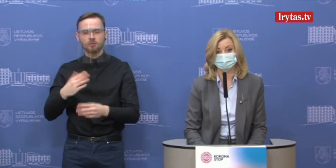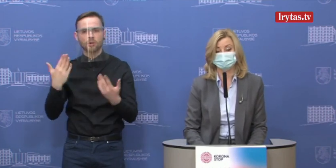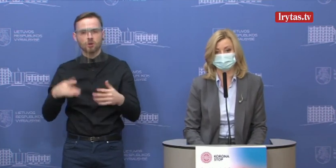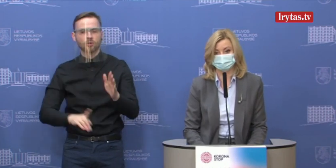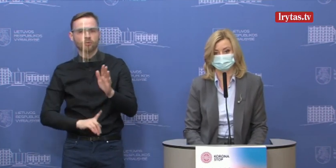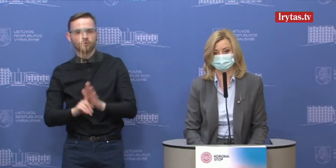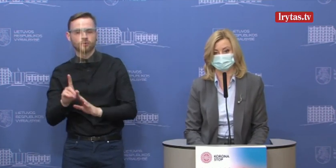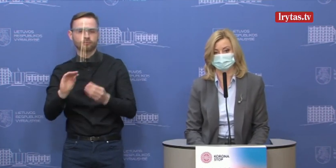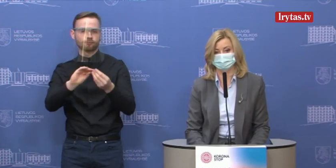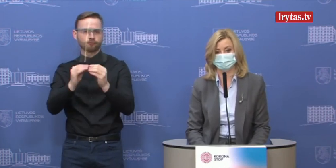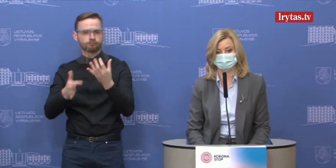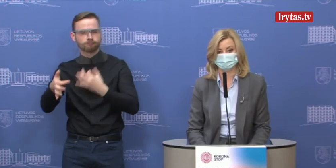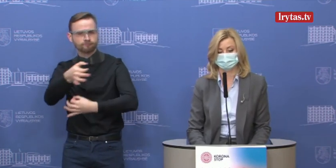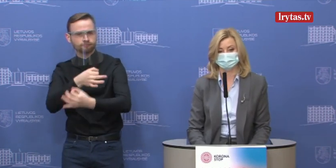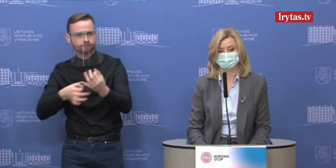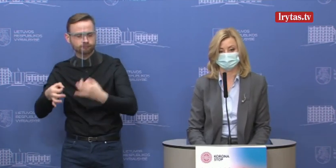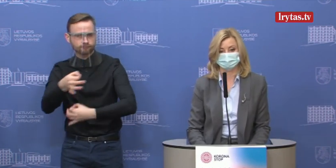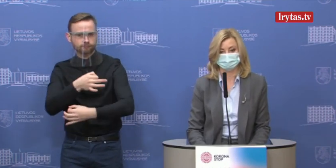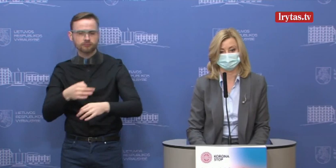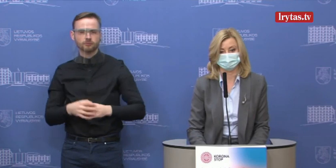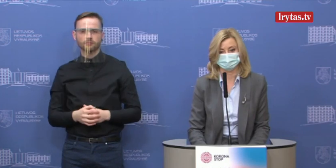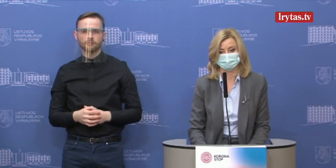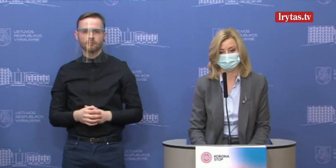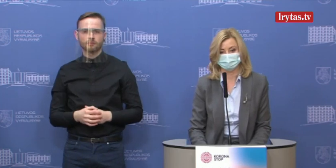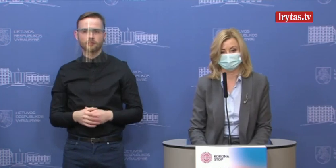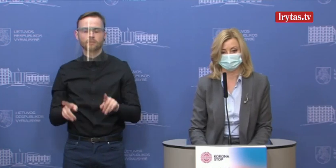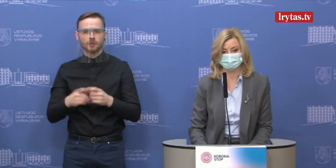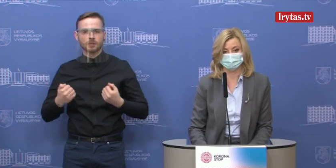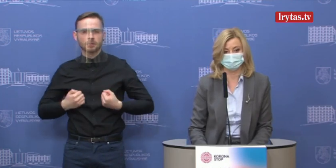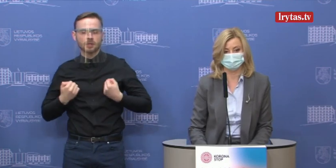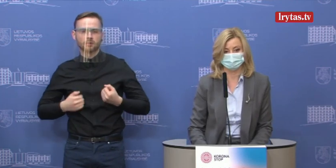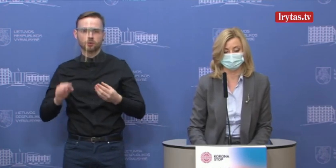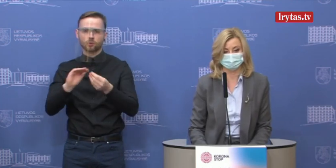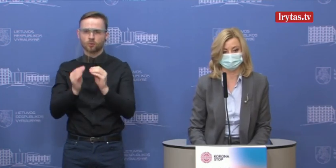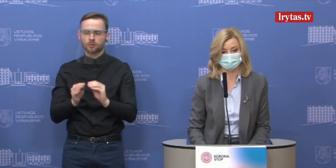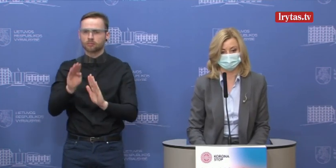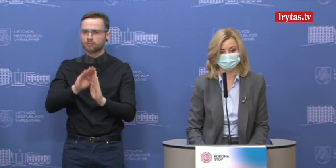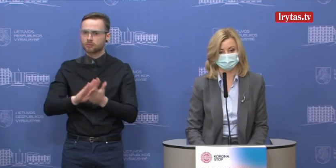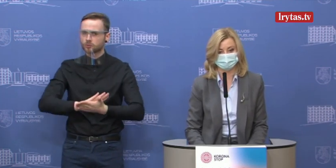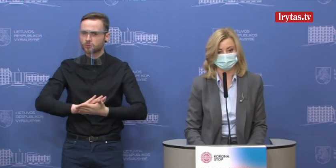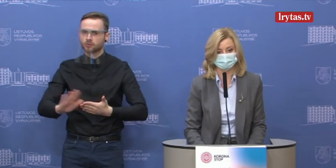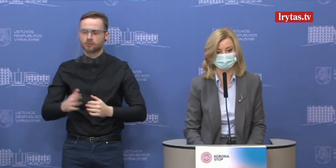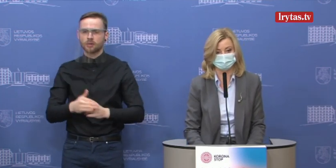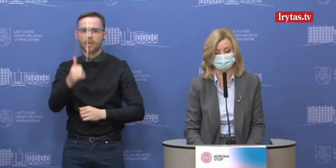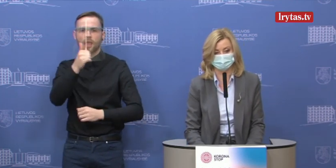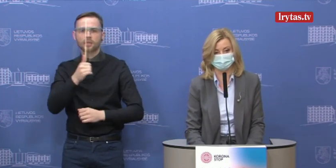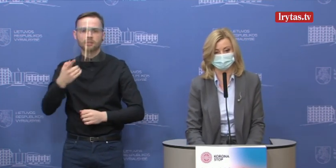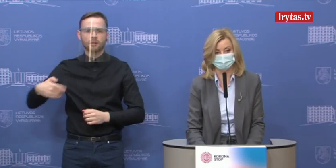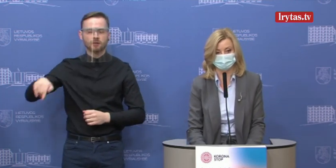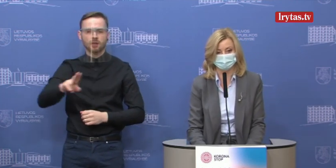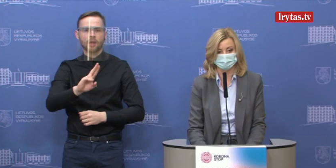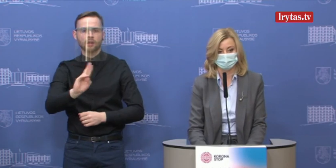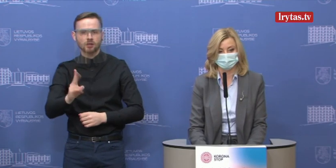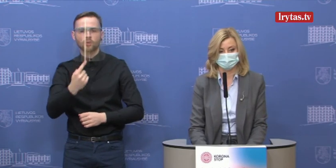ir daug iššūkių, bet taip pat nori sureguliuoti, nes ypač Estijos piliečiams labai aktualu laisvesnis judėjimas